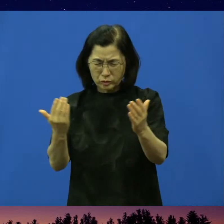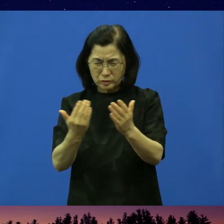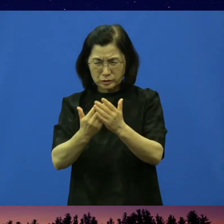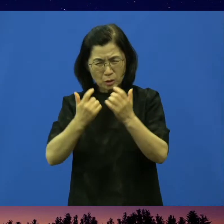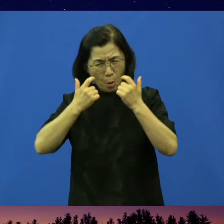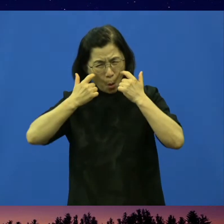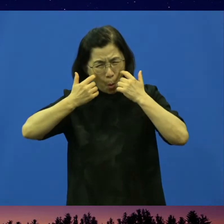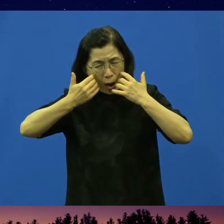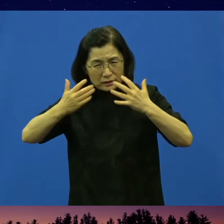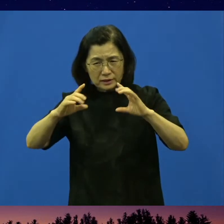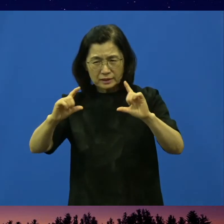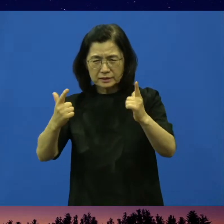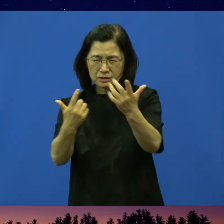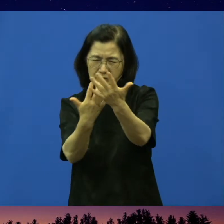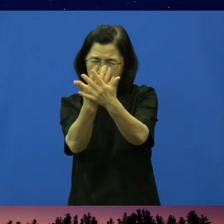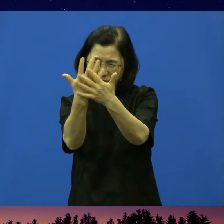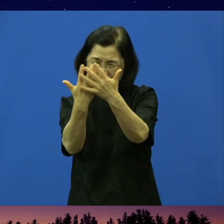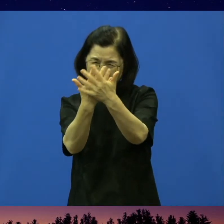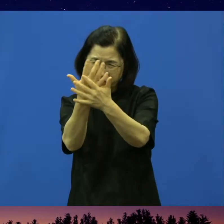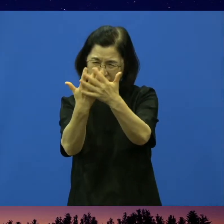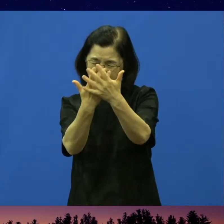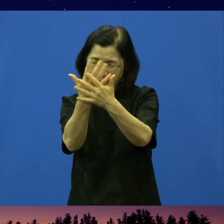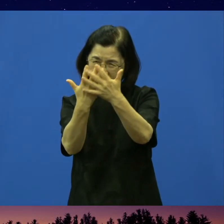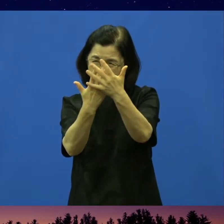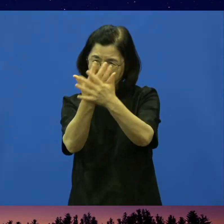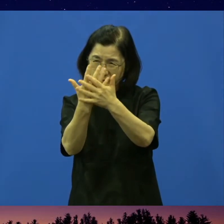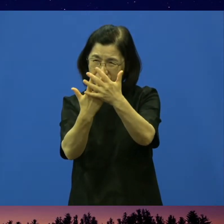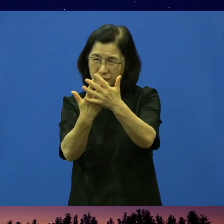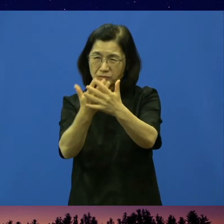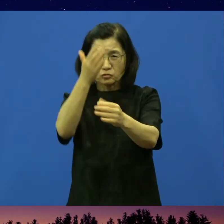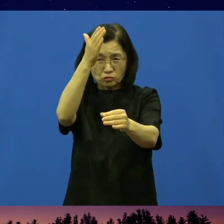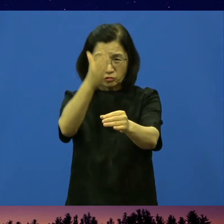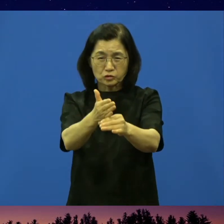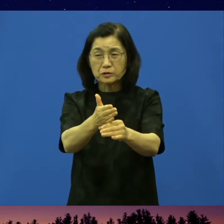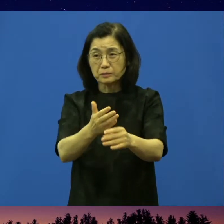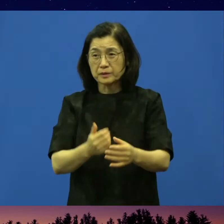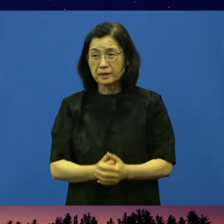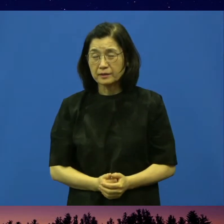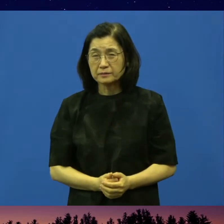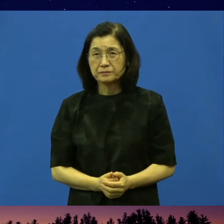눈에 보이는 것도 사실은 확실한 게 아니에요. 속이는 거죠.